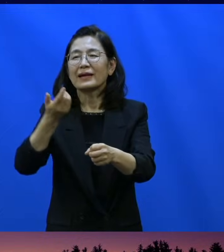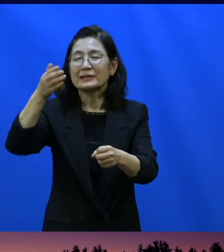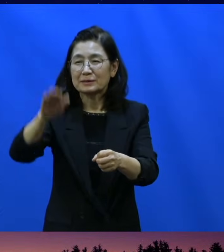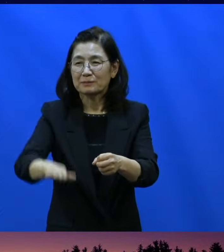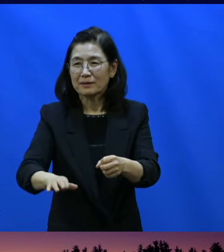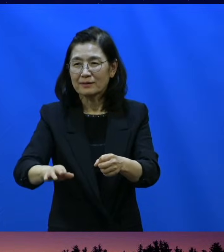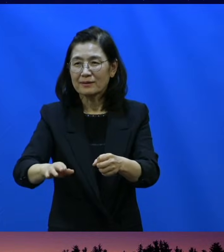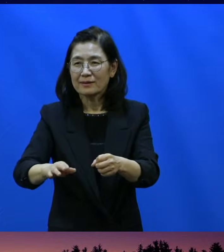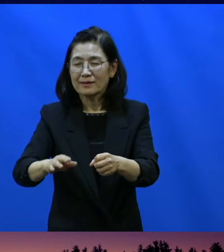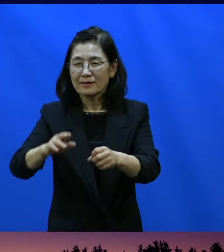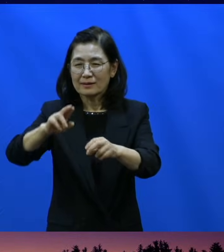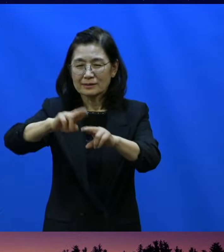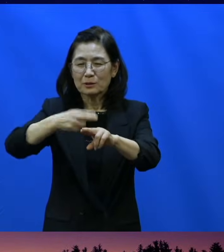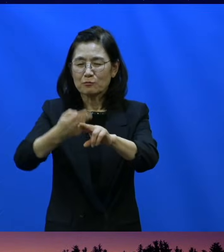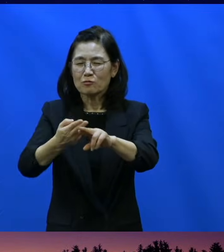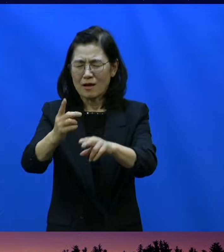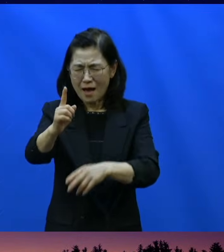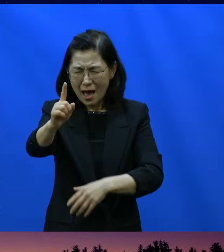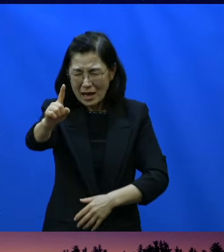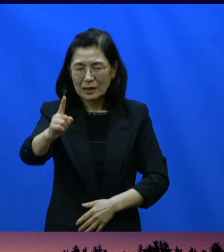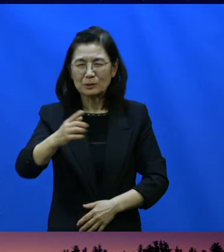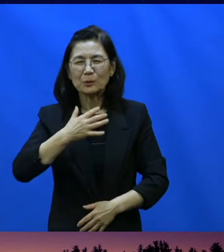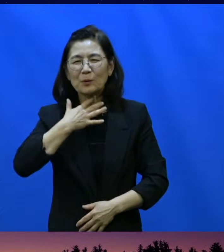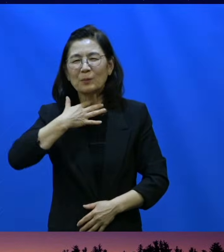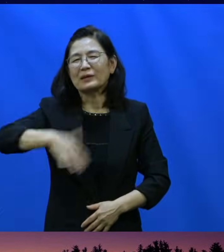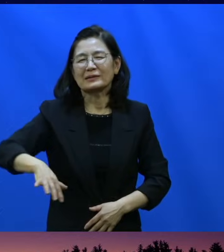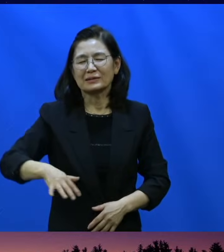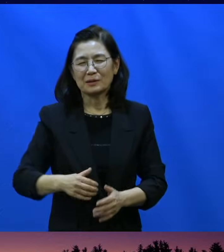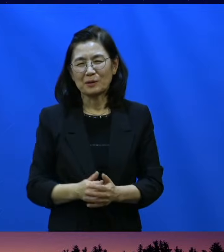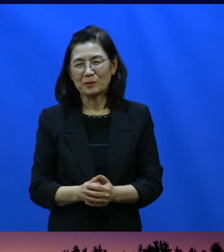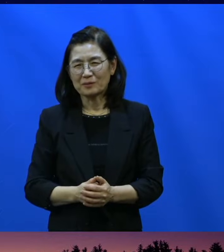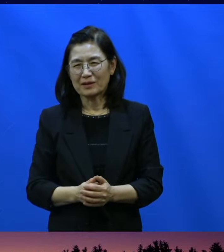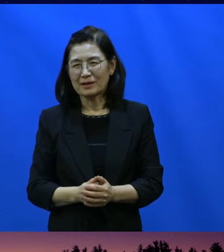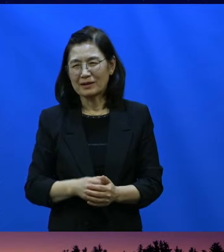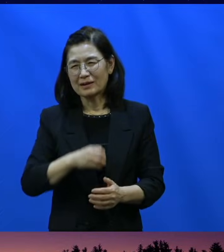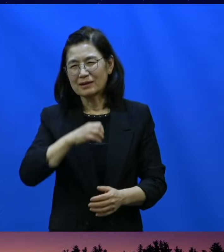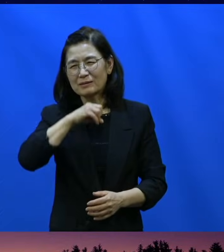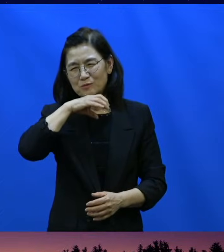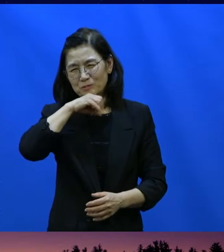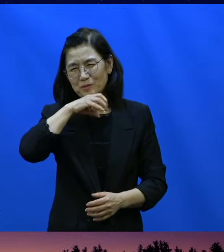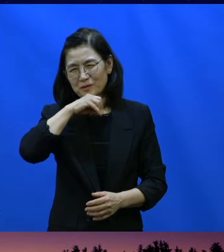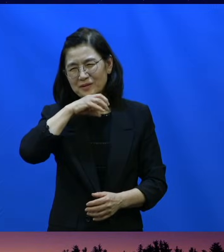그거 무슨 힘으로 해요, 여러분? 무슨 힘으로 해요? 선교를 무슨 힘으로 하냐고요?